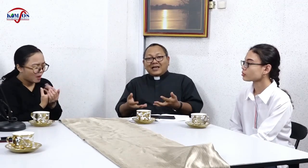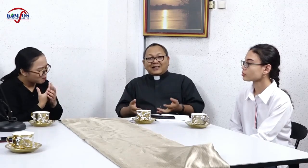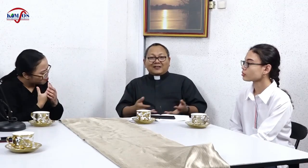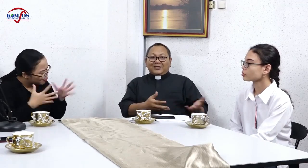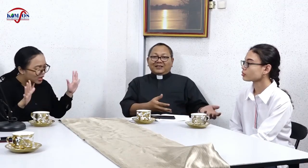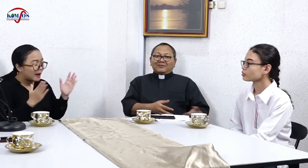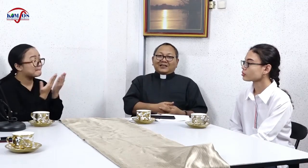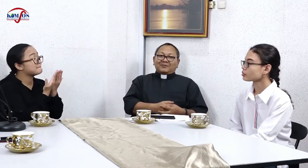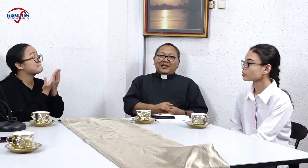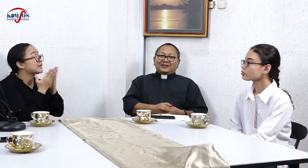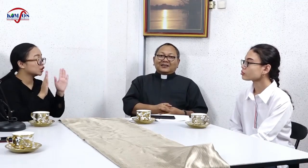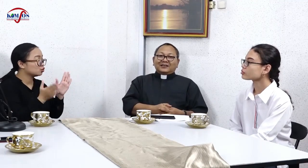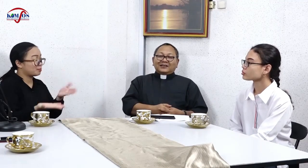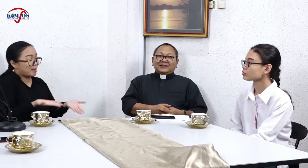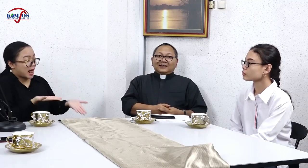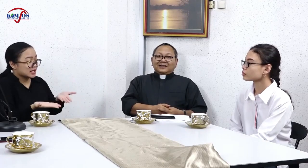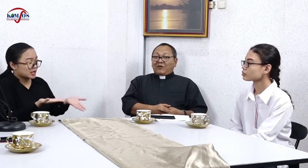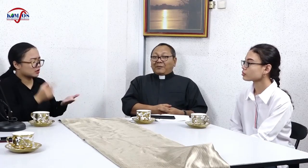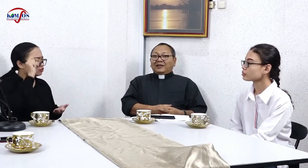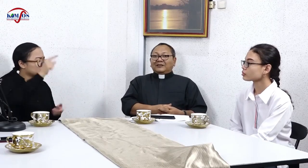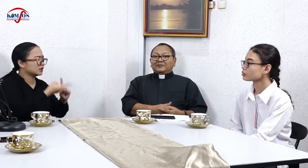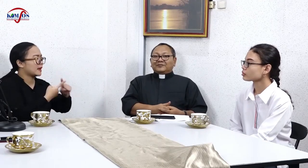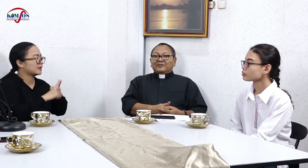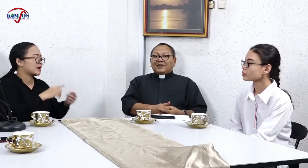panggilan pelayanan bagi teman-teman difabel